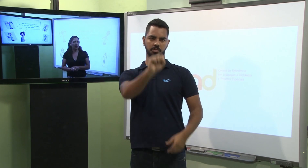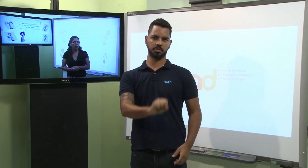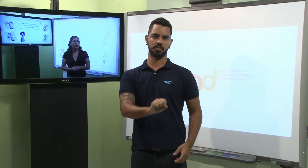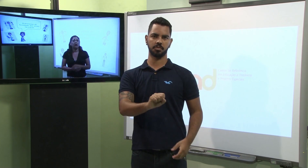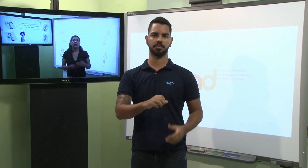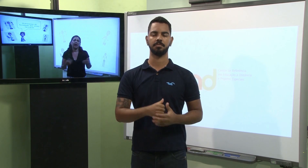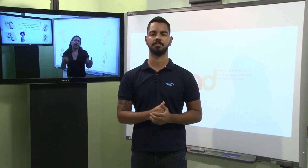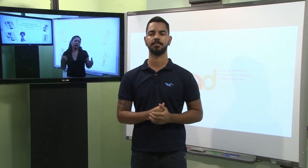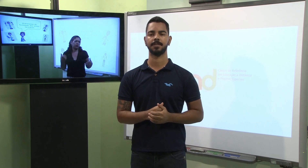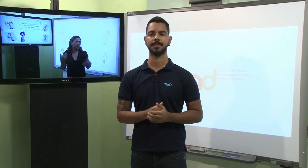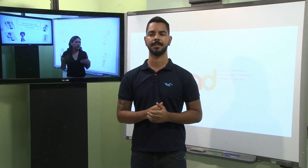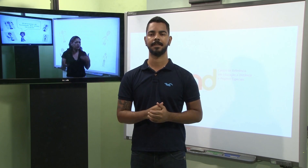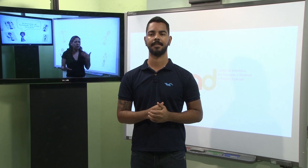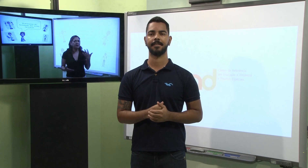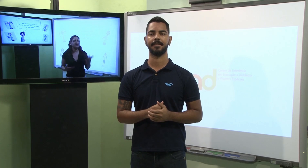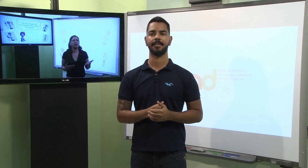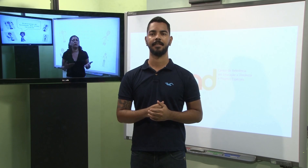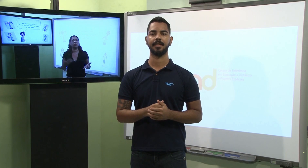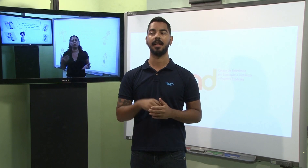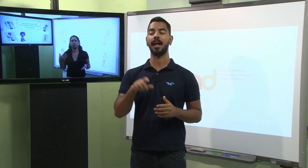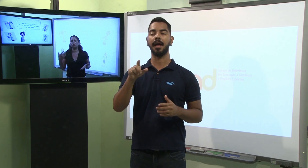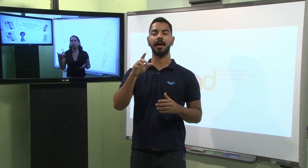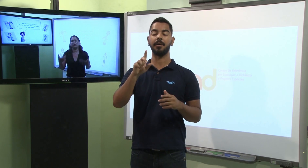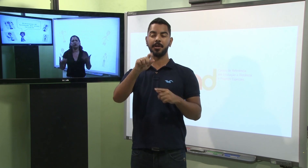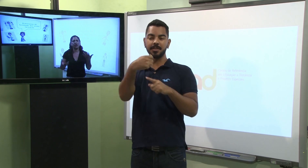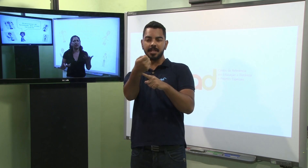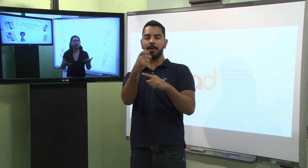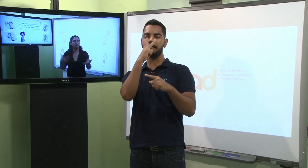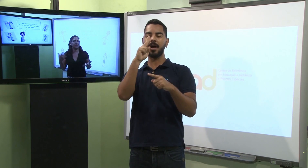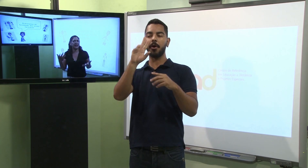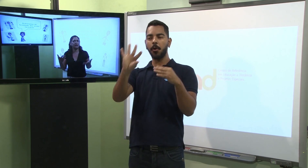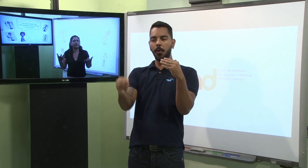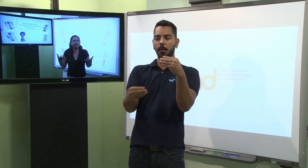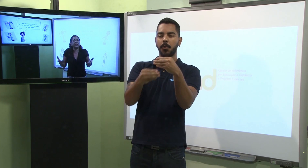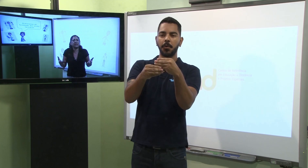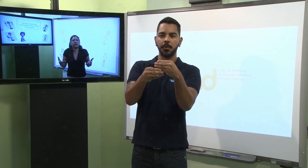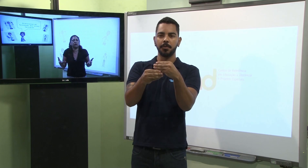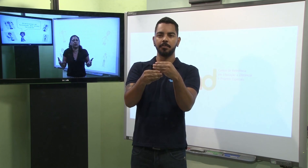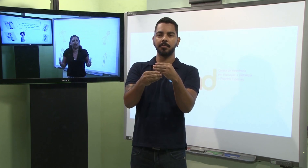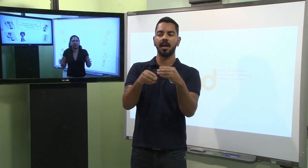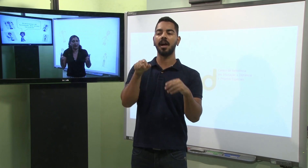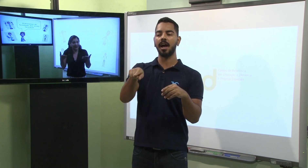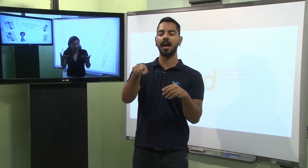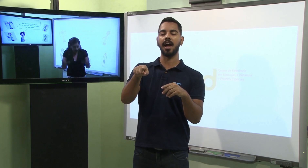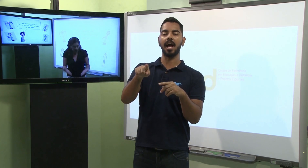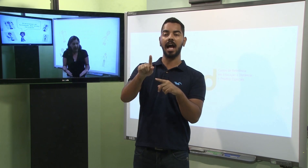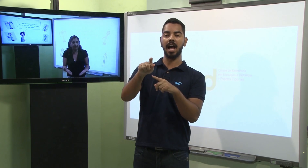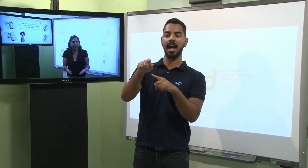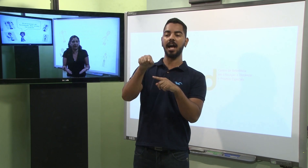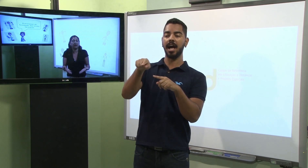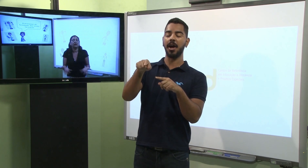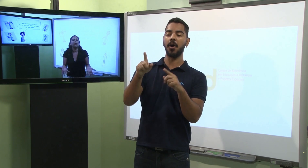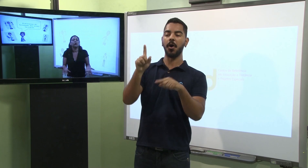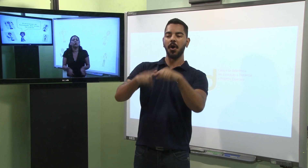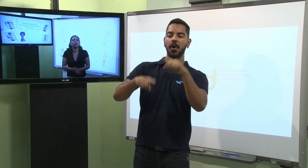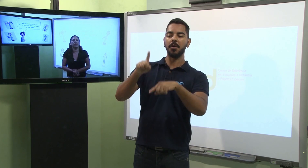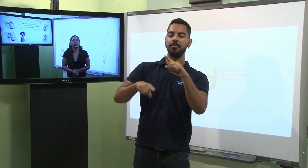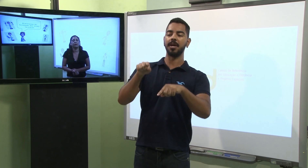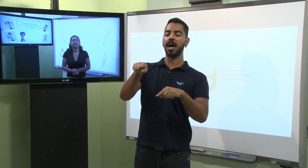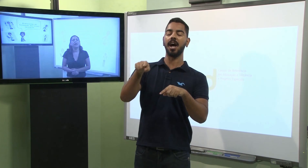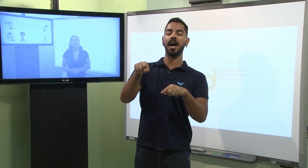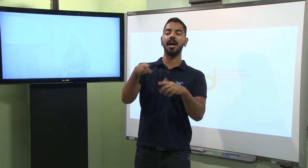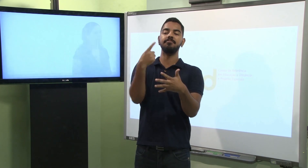complementando o sinal, dando informação como número, gênero, propriedade física do objeto a que se refere